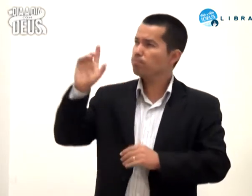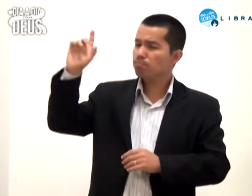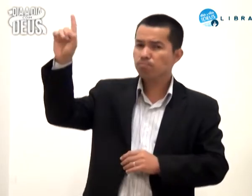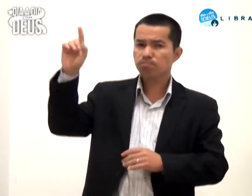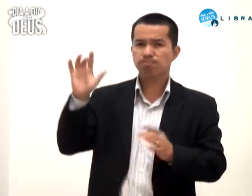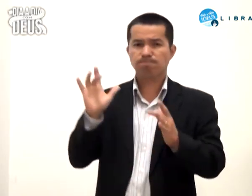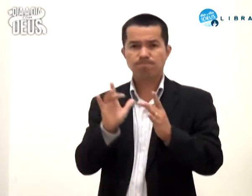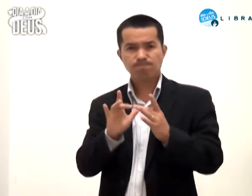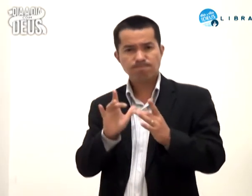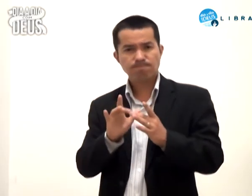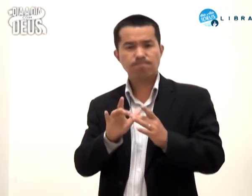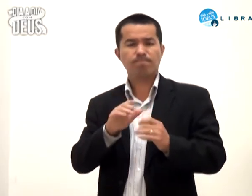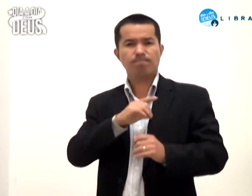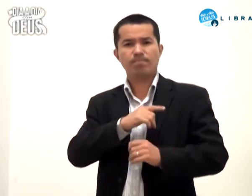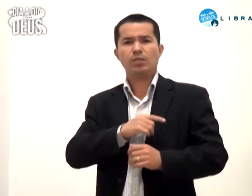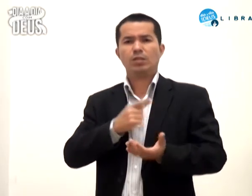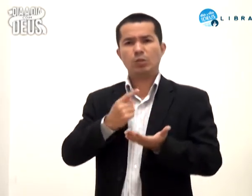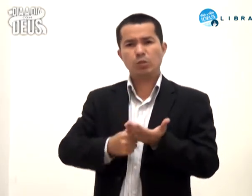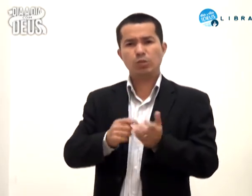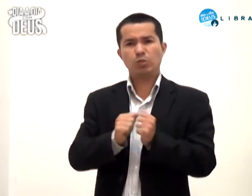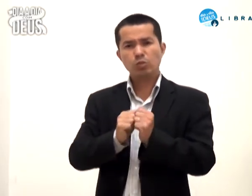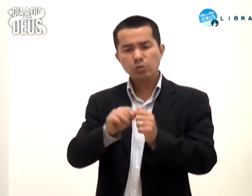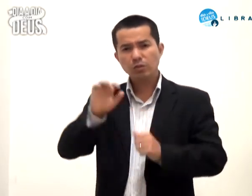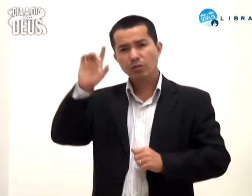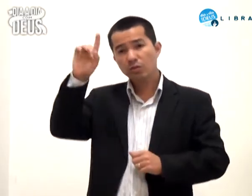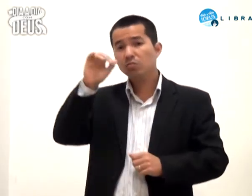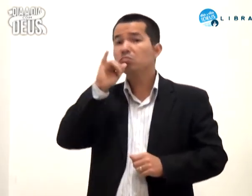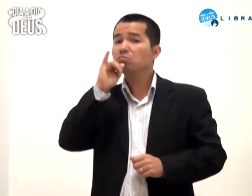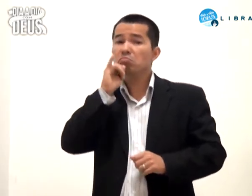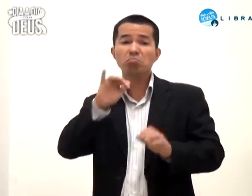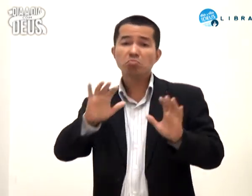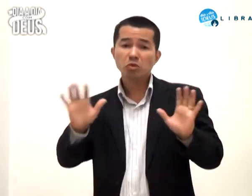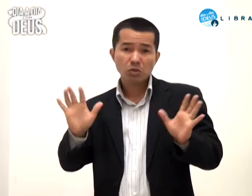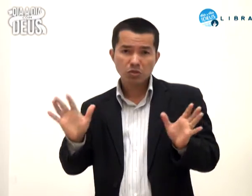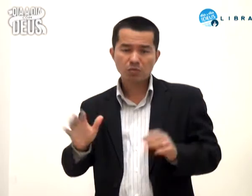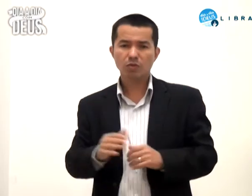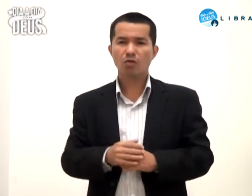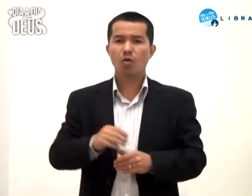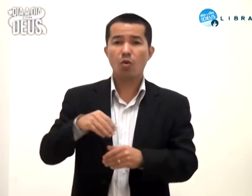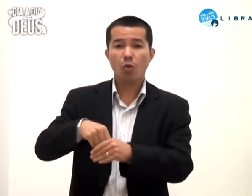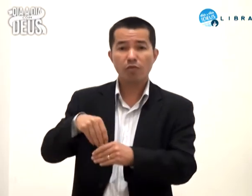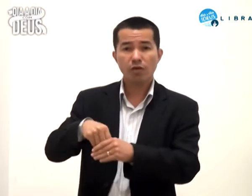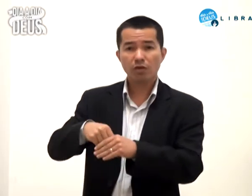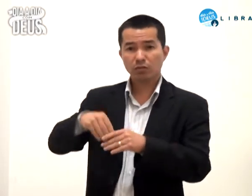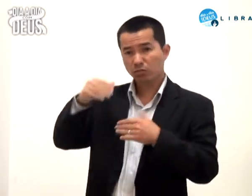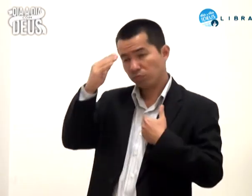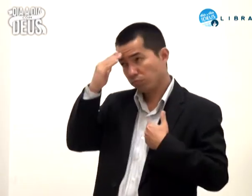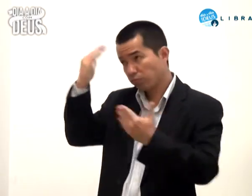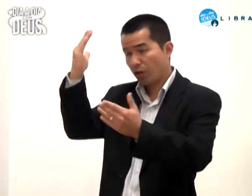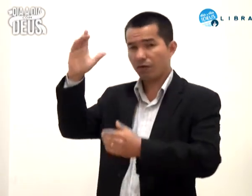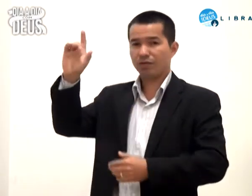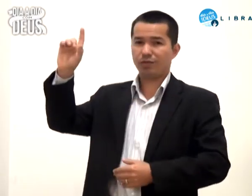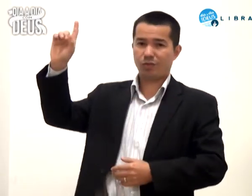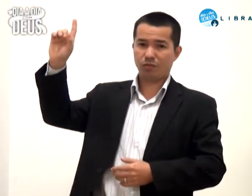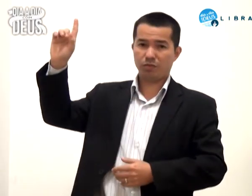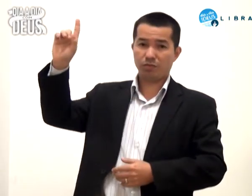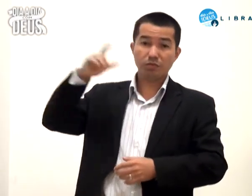comunhão com Deus, e do Novo Testamento e de comunhão com Deus. Por exemplo, a oferta de ação de graças, como é que ela